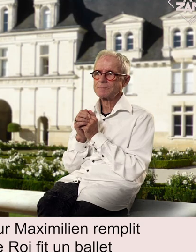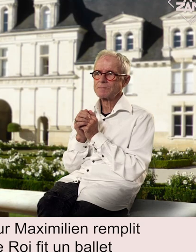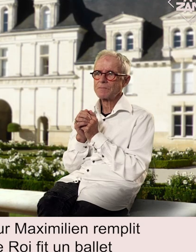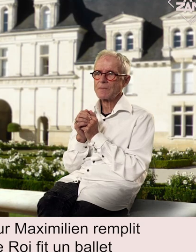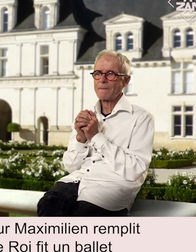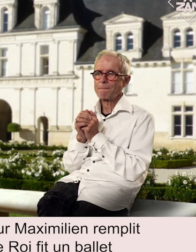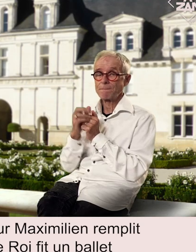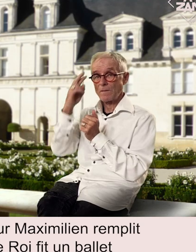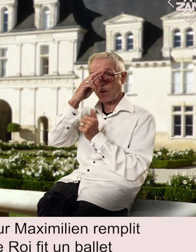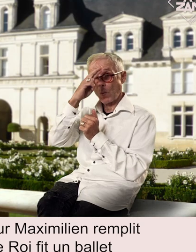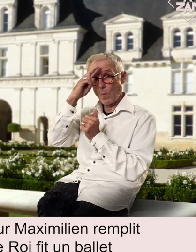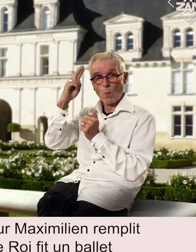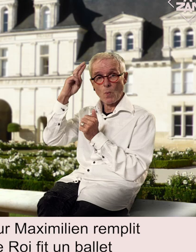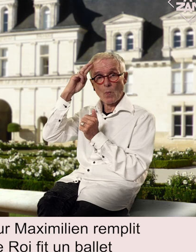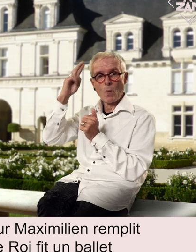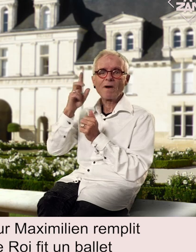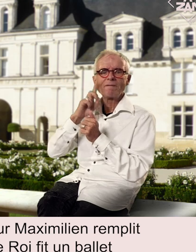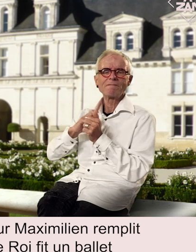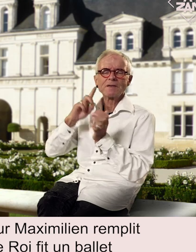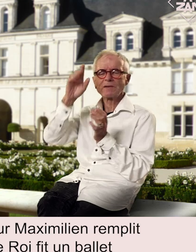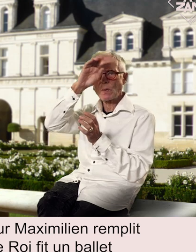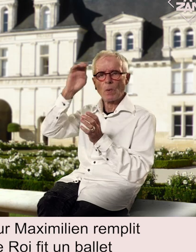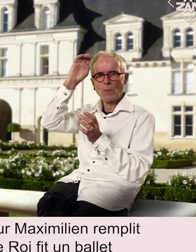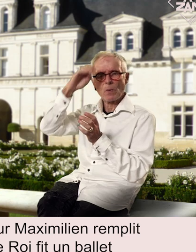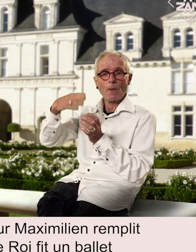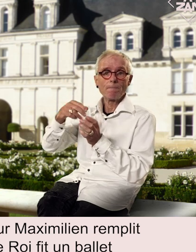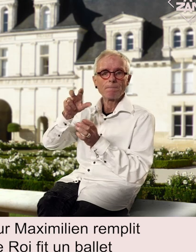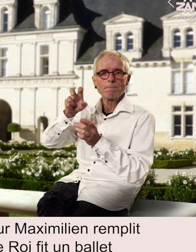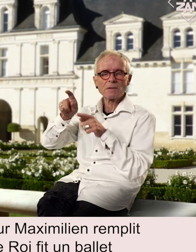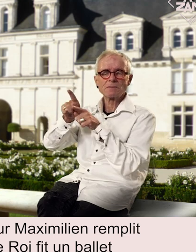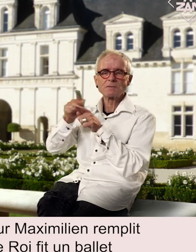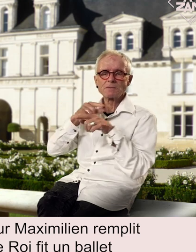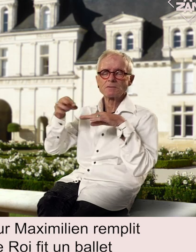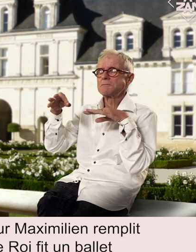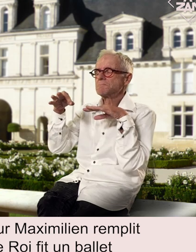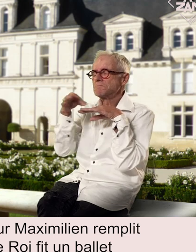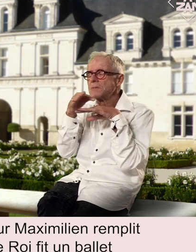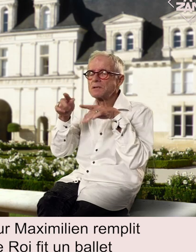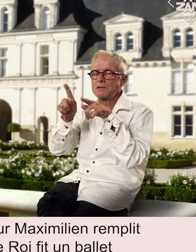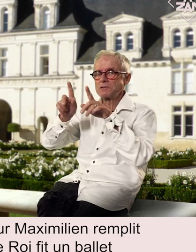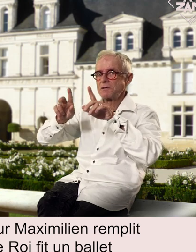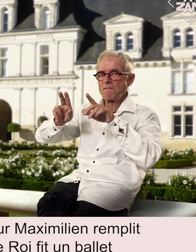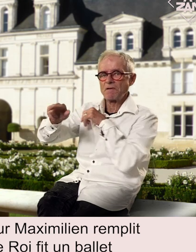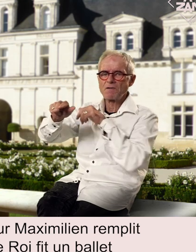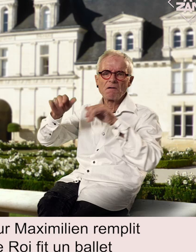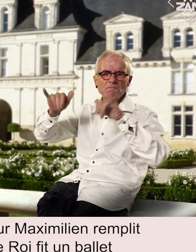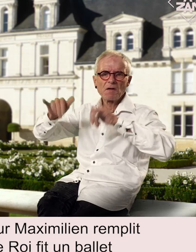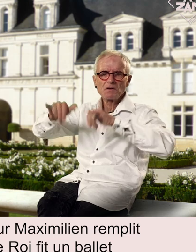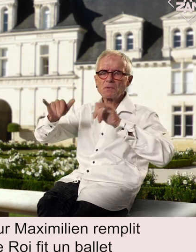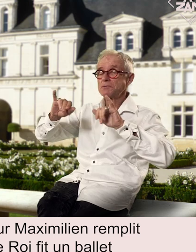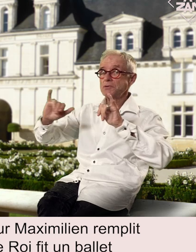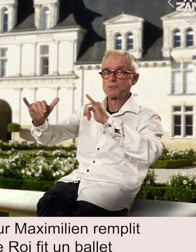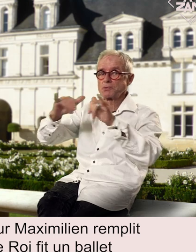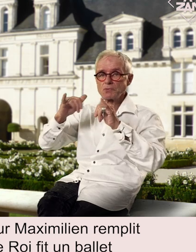Le mariage du roi avec la fille de l'empereur Maximilien remplit la cour de fêtes et de réjouissances. Le roi fit un